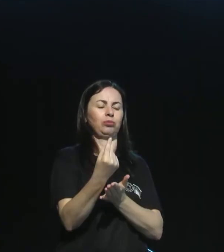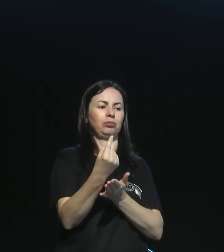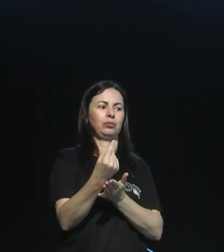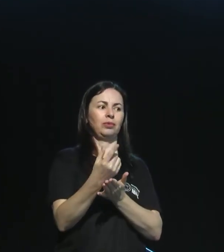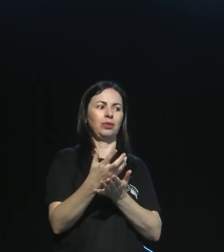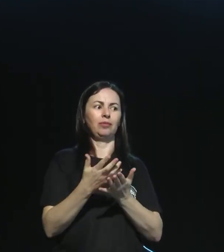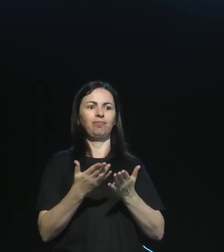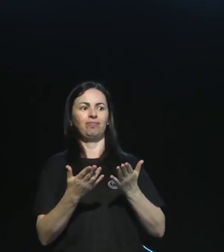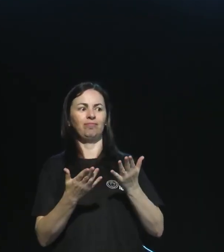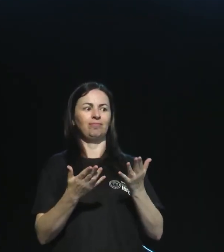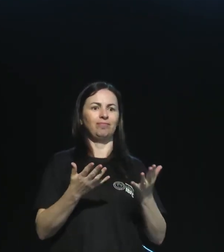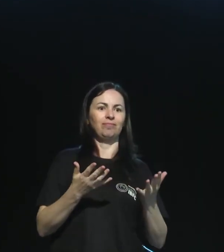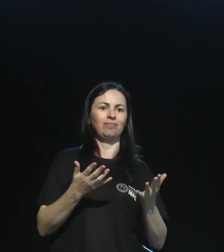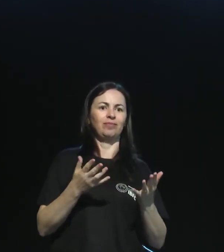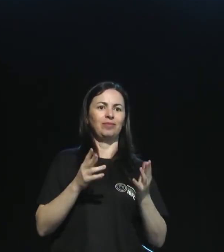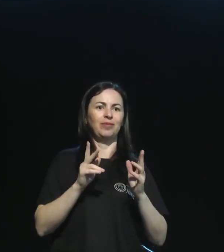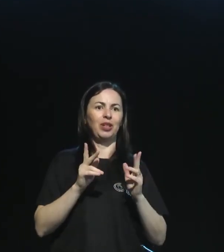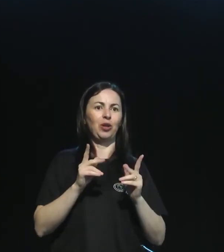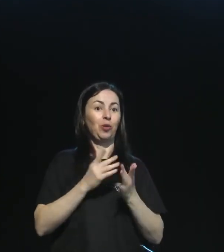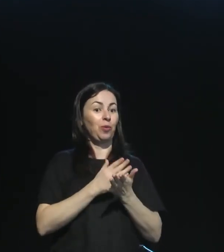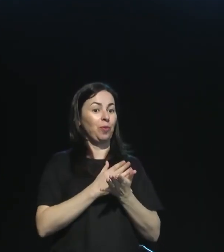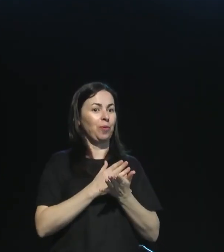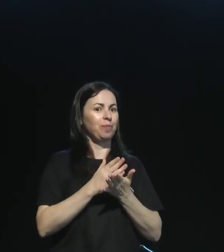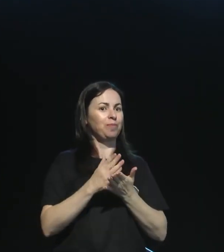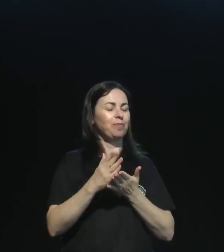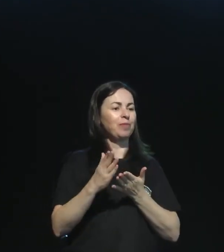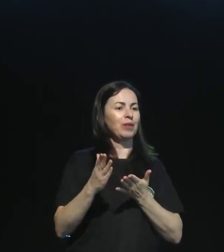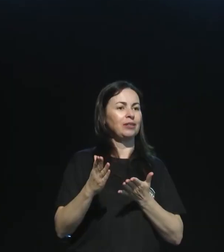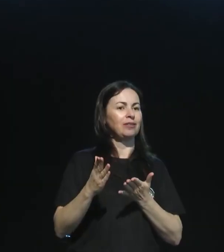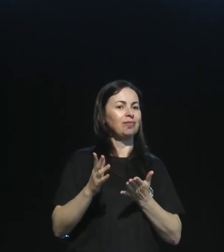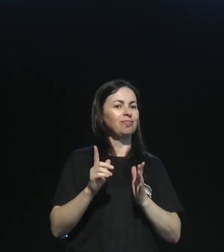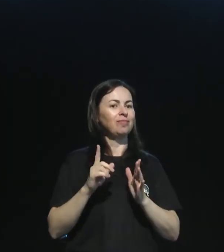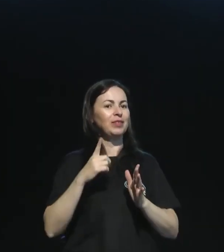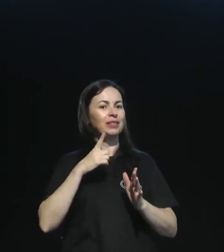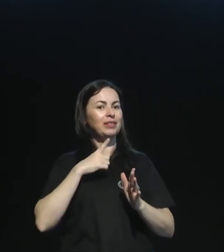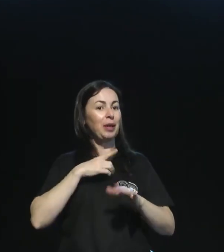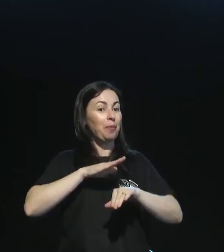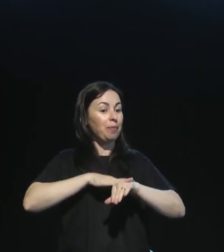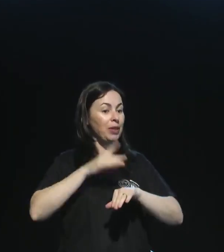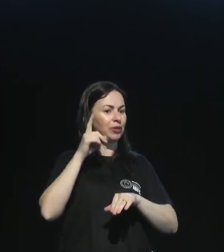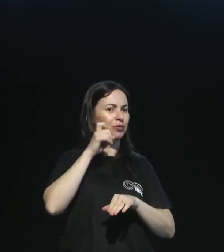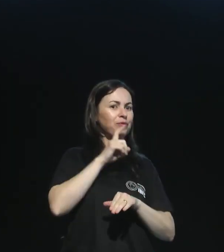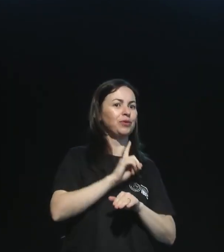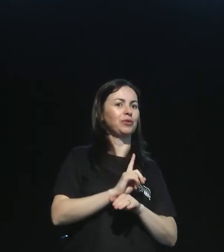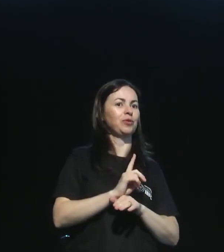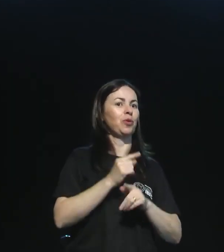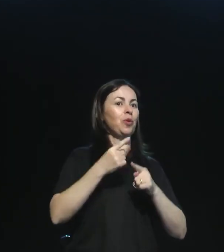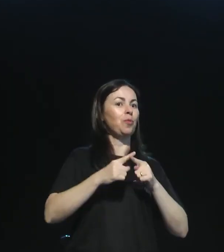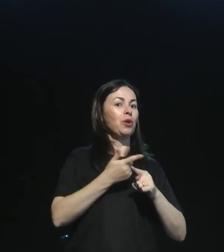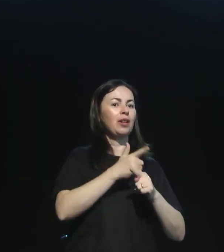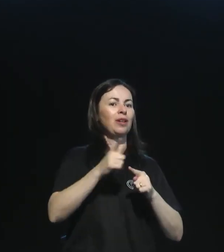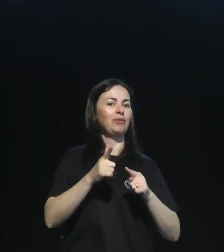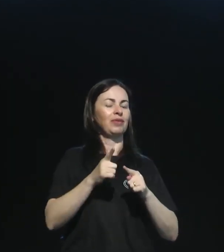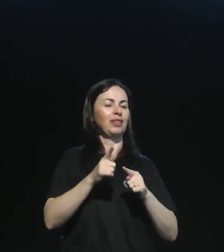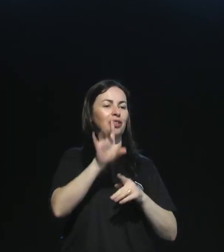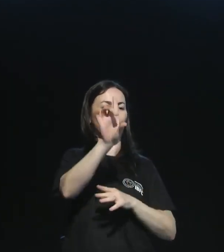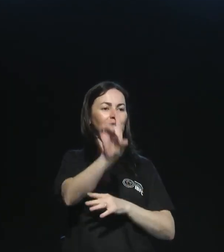lá. Daí já está querendo pegar muito pesado. Ninguém tem o direito